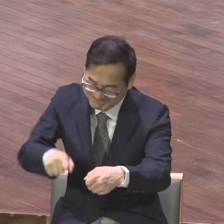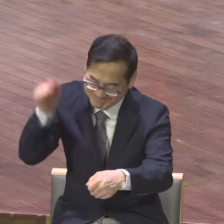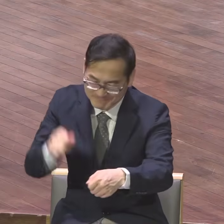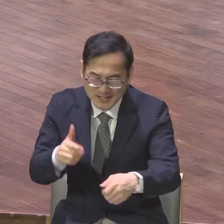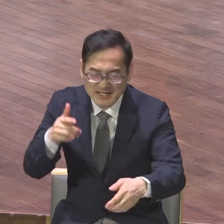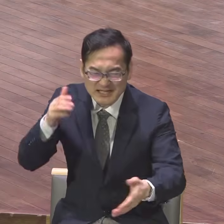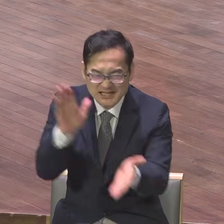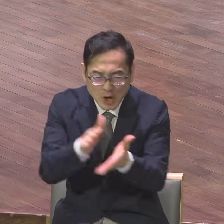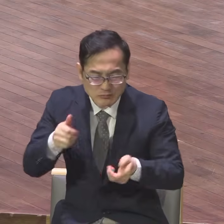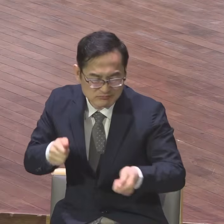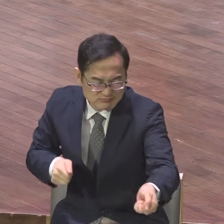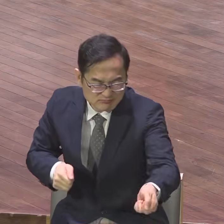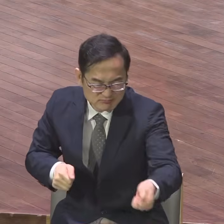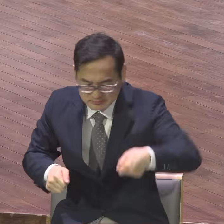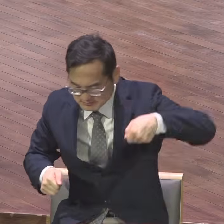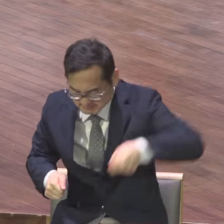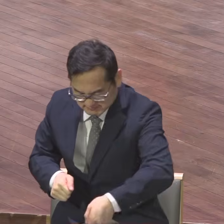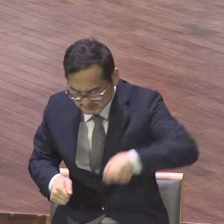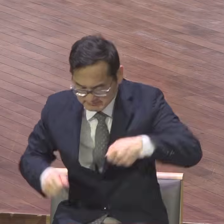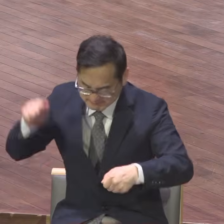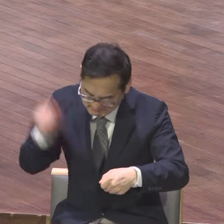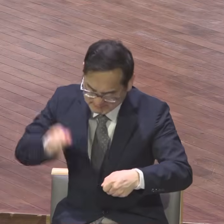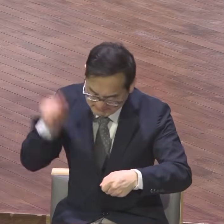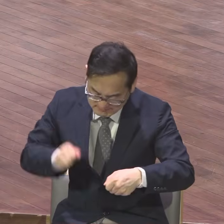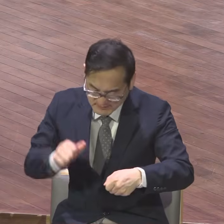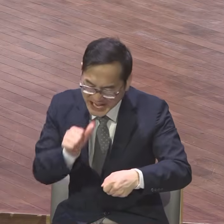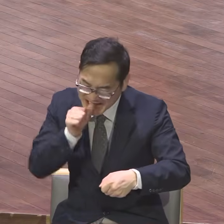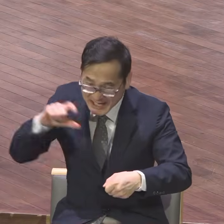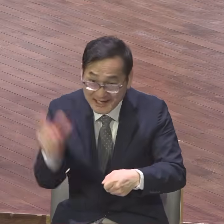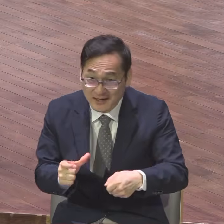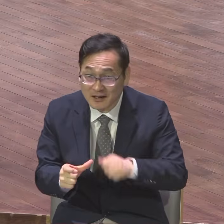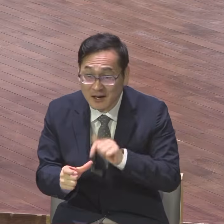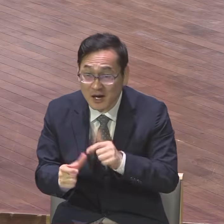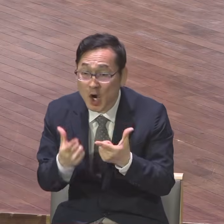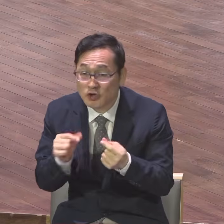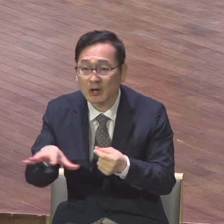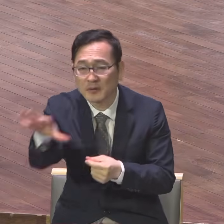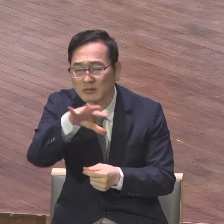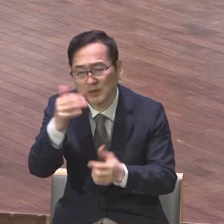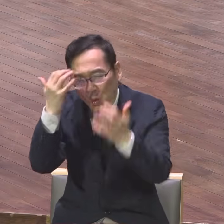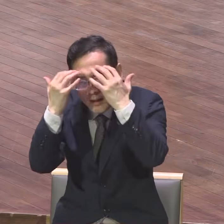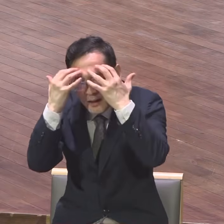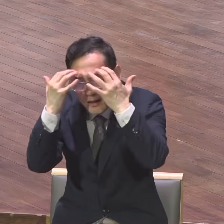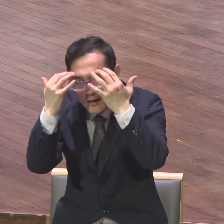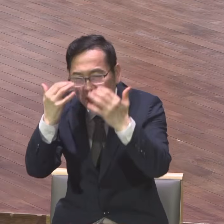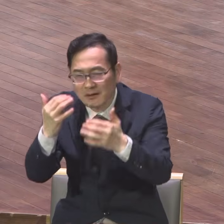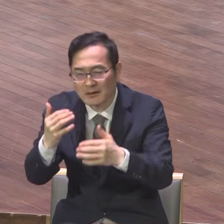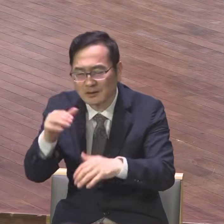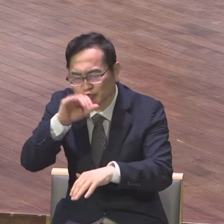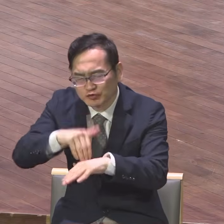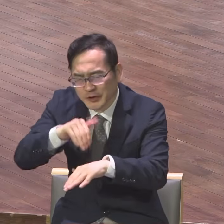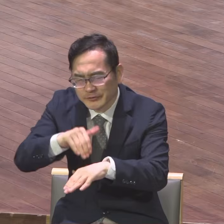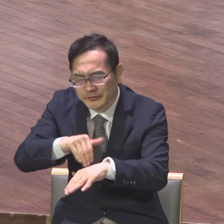뭉개서 새롭게 만들고 있는 시간표다. 이 땅에서 하나님과 함께하는 축복을